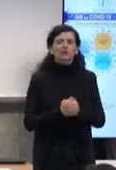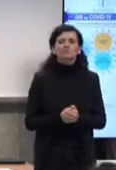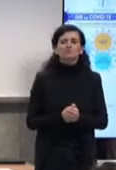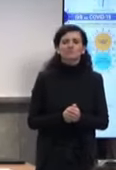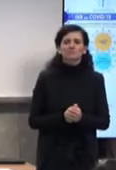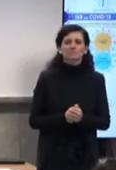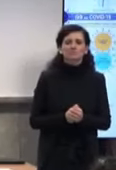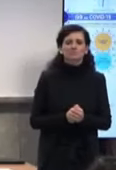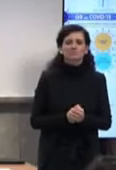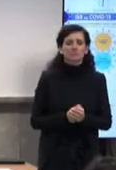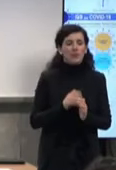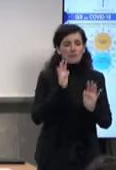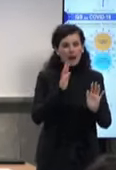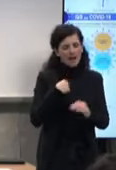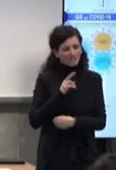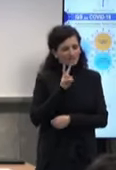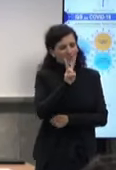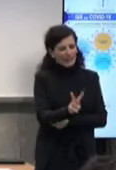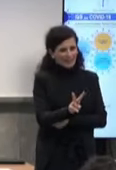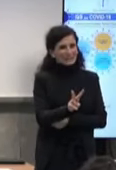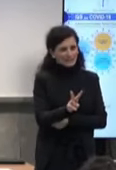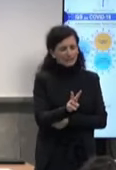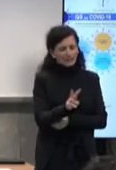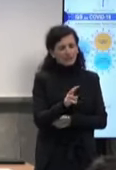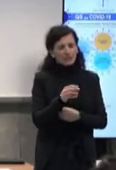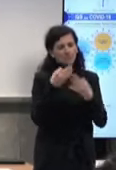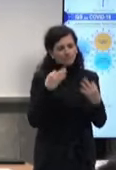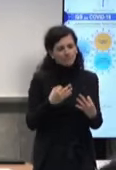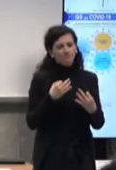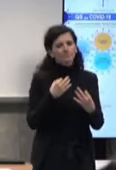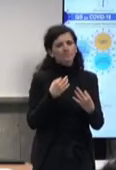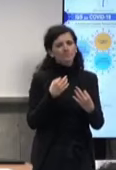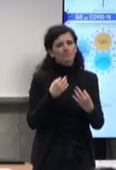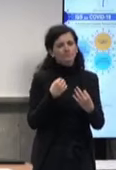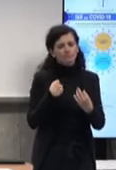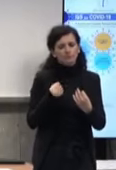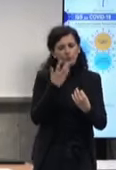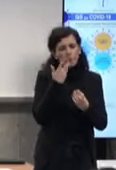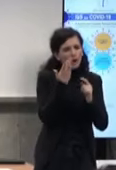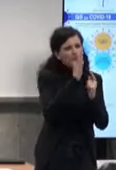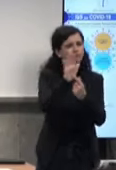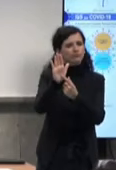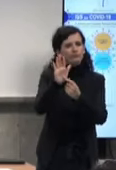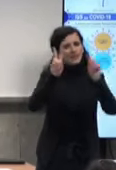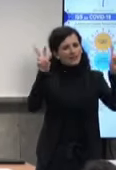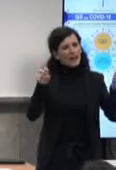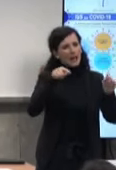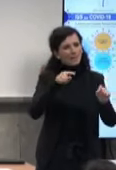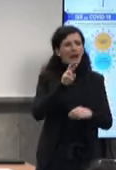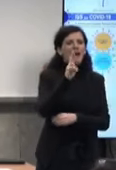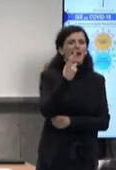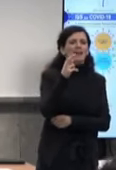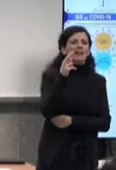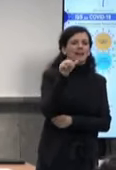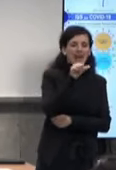però vorremmo venerdì fare proprio una focalizzazione sul tema come l'abbiamo fatta per oggi sul tema rsa